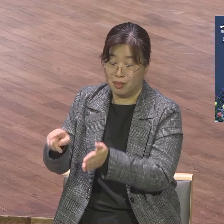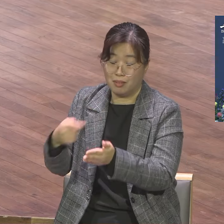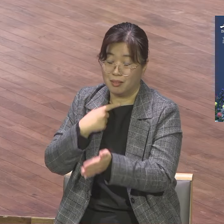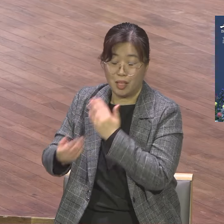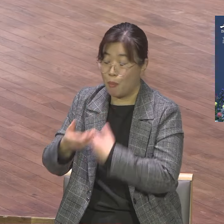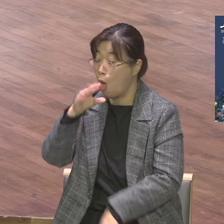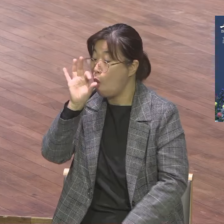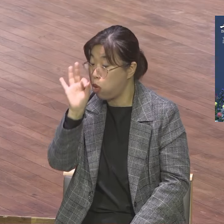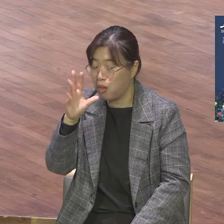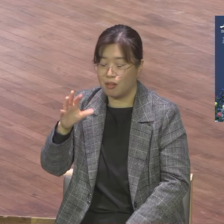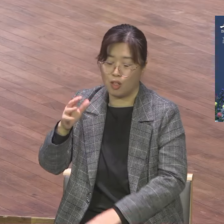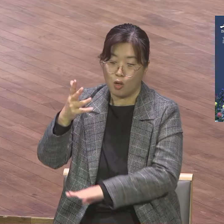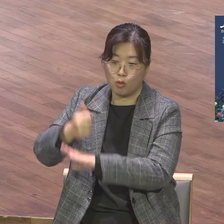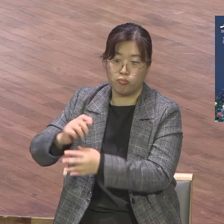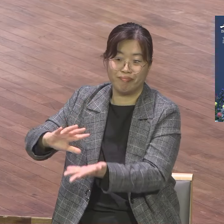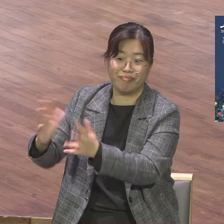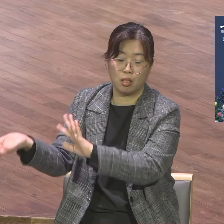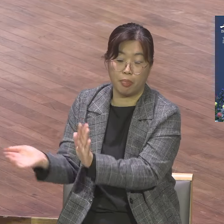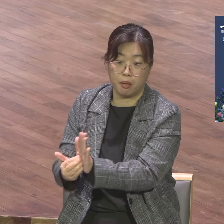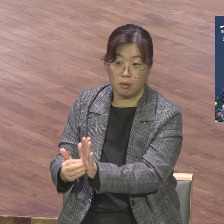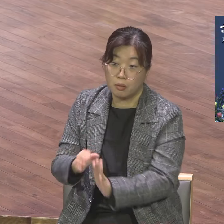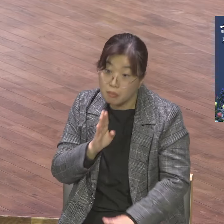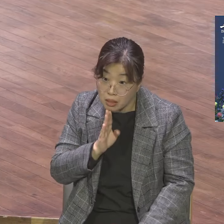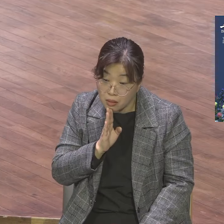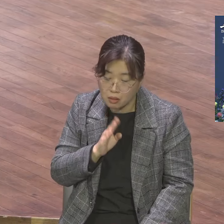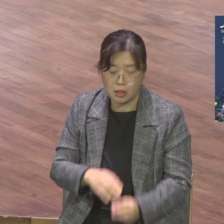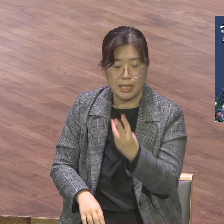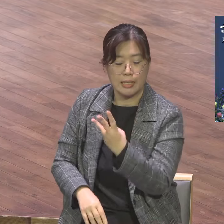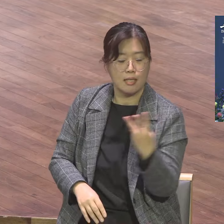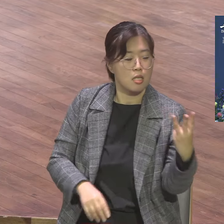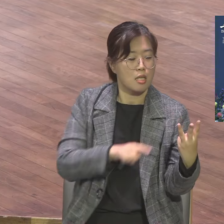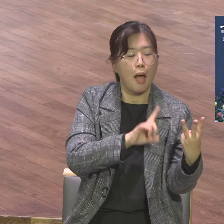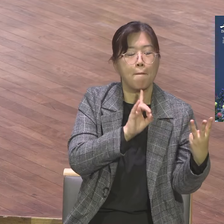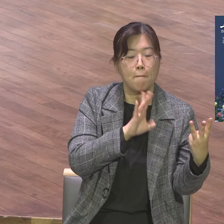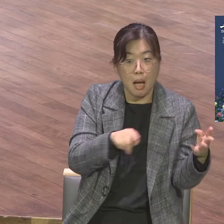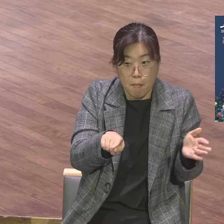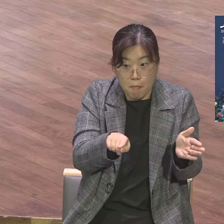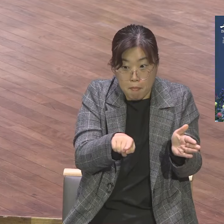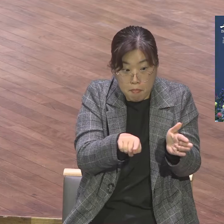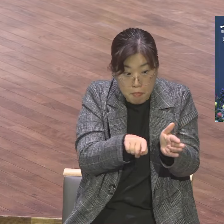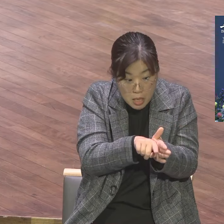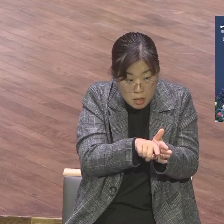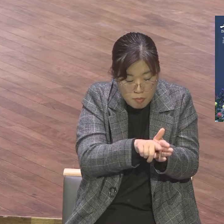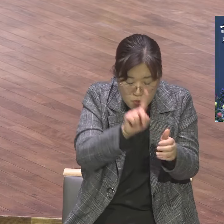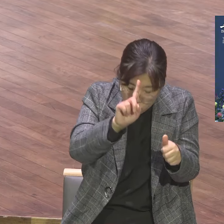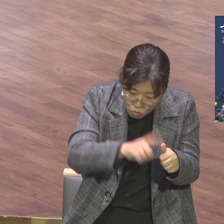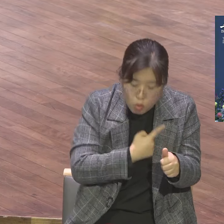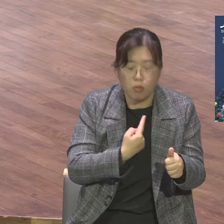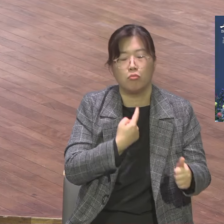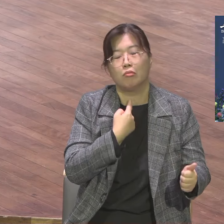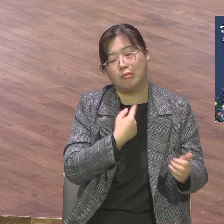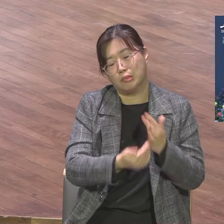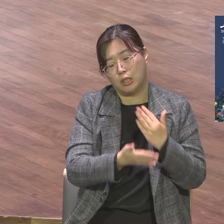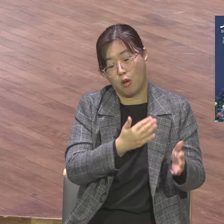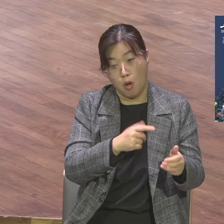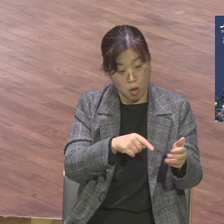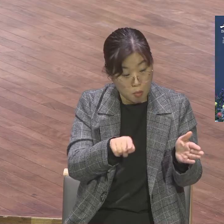응답의 주역이 됐죠. 수천 년 동안 이 그야말로 끊임없이 지금 모세, 여호수아, 갈렙하고 있잖아요.